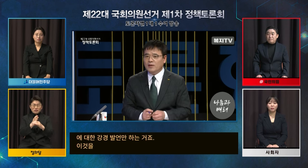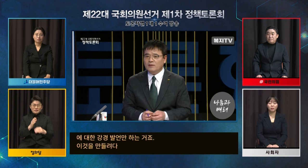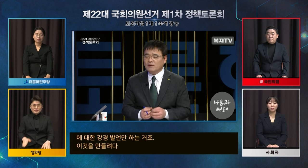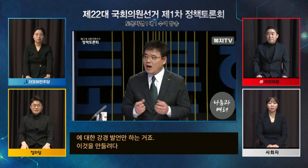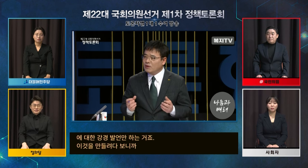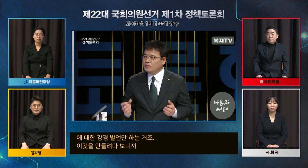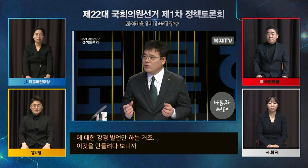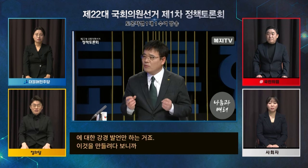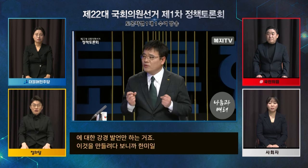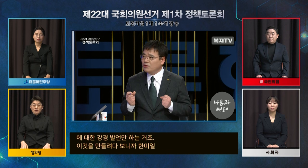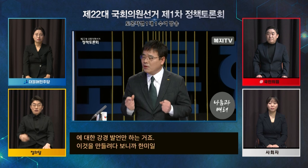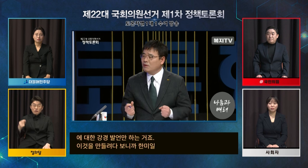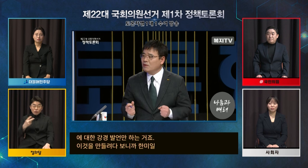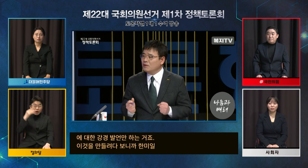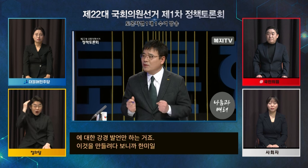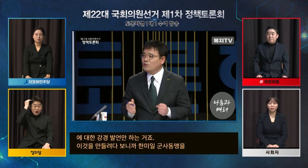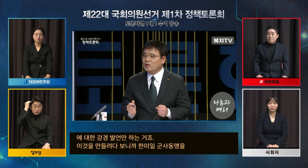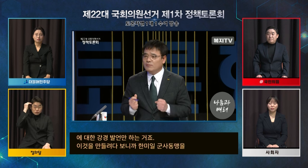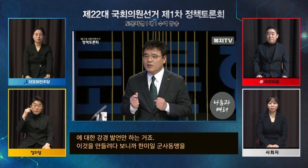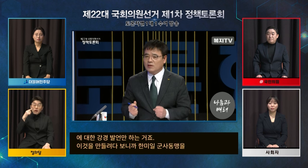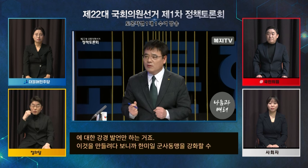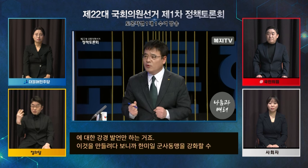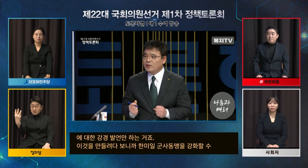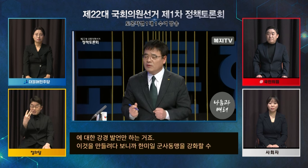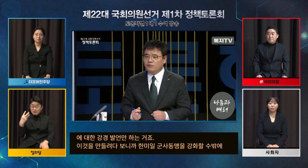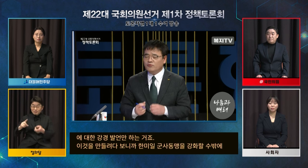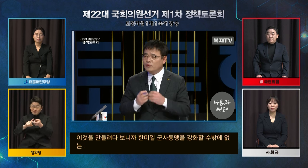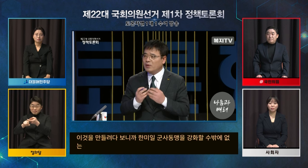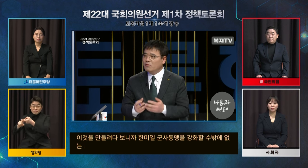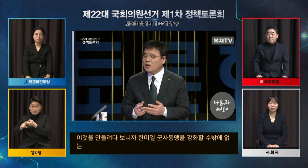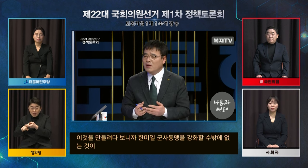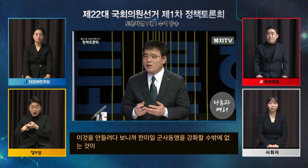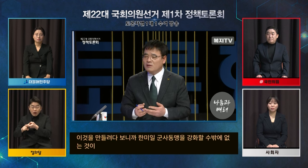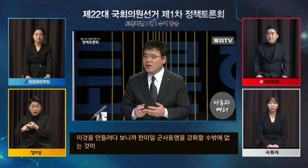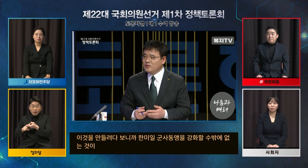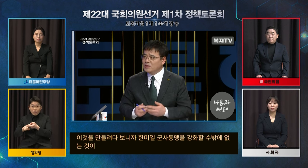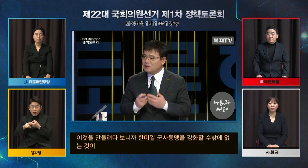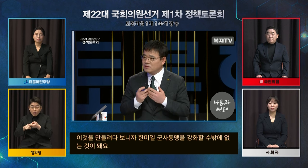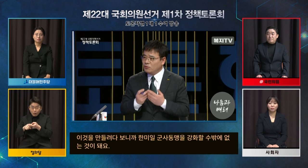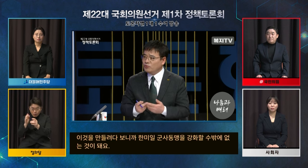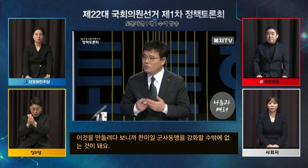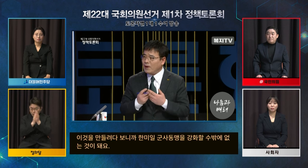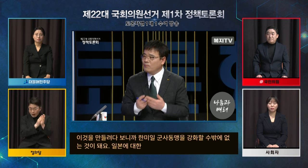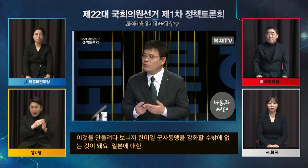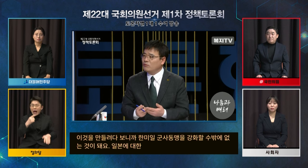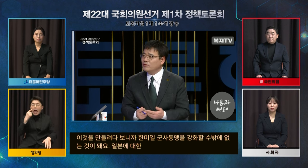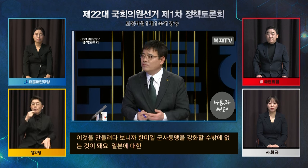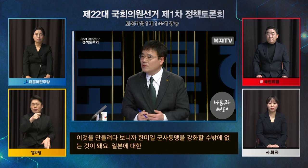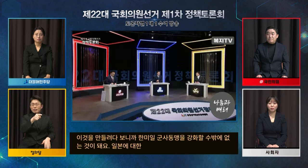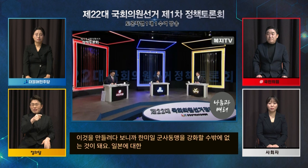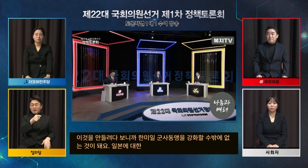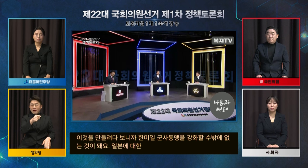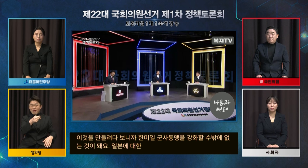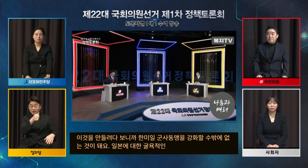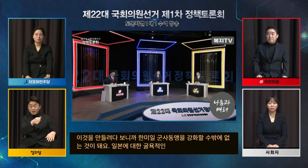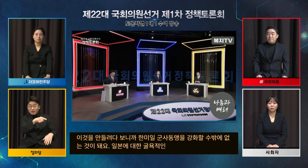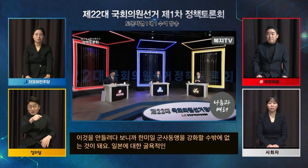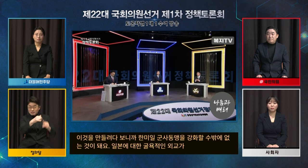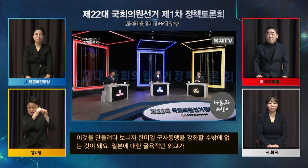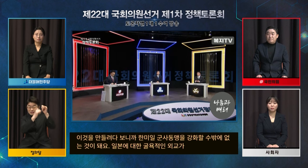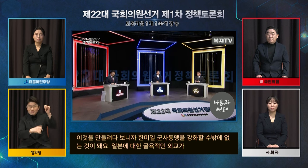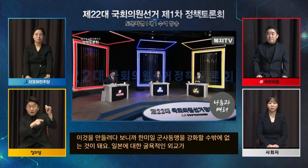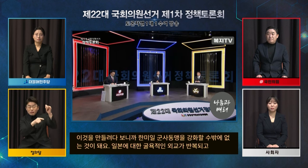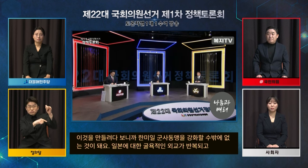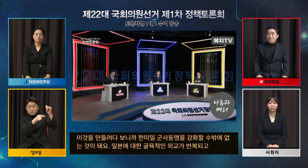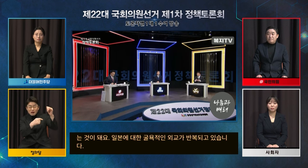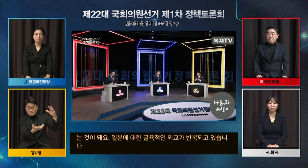군사동맹이라는 걸 강화할 수밖에 없는 게 돼요. 그러다 보니까 일본에 대한 굴욕적인 외교가 굉장히 지속적으로 반복되고 있습니다. 왜 우리가